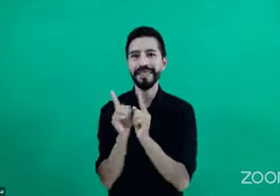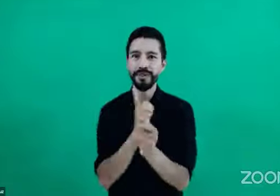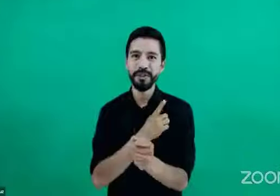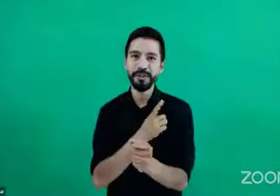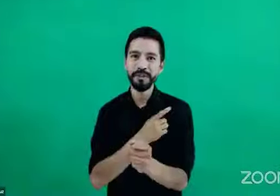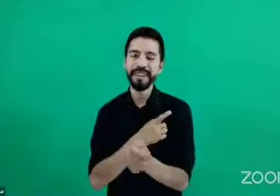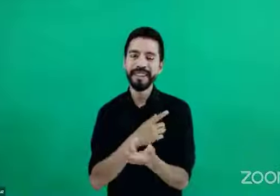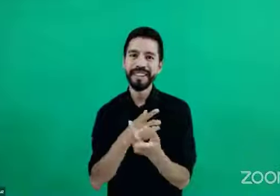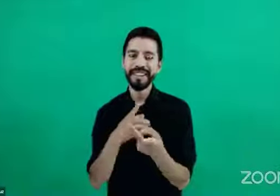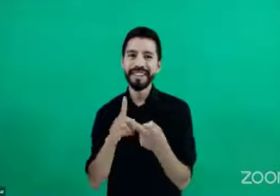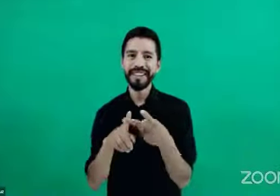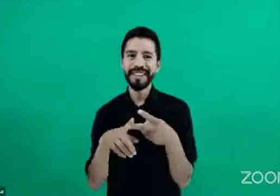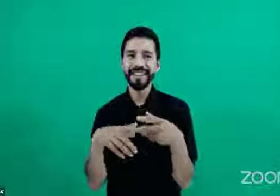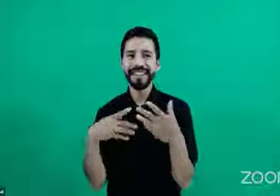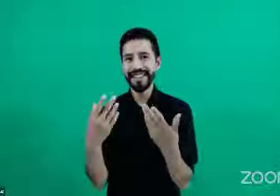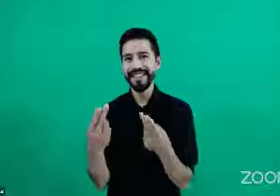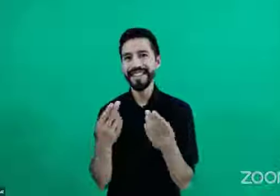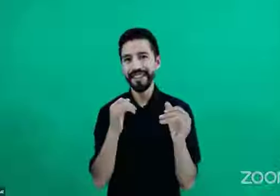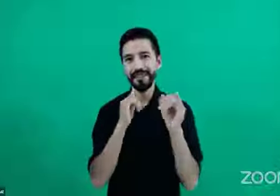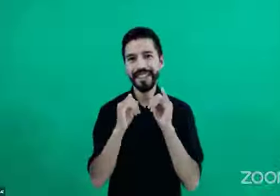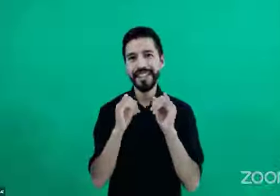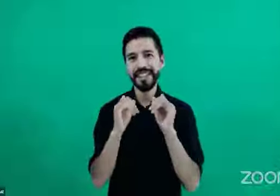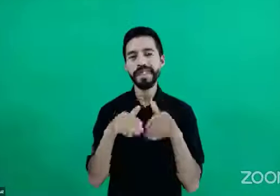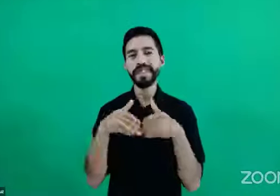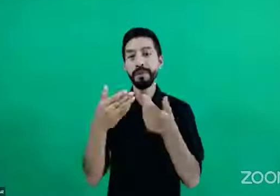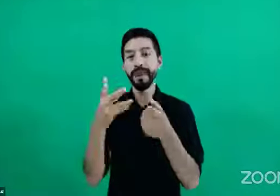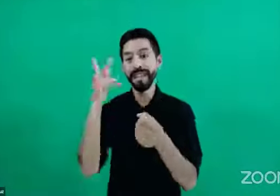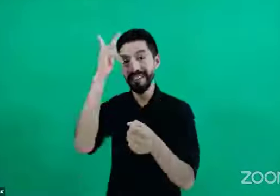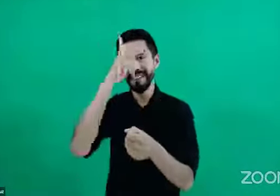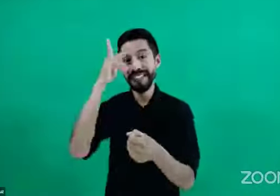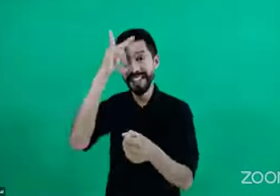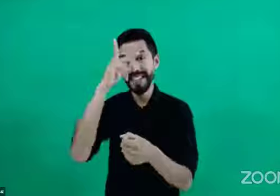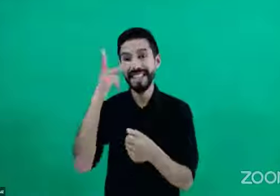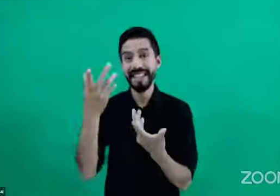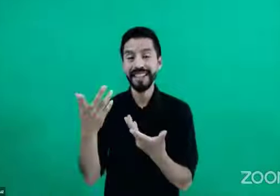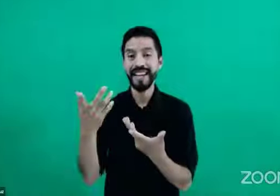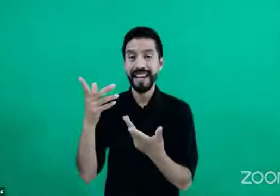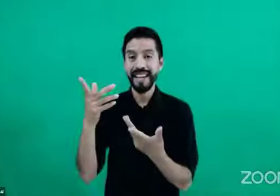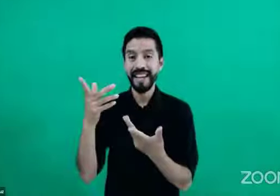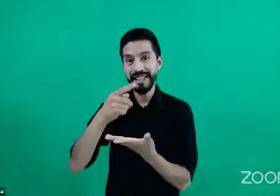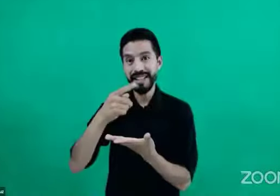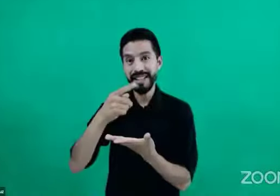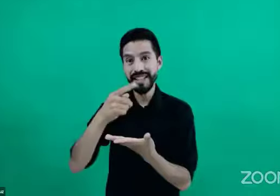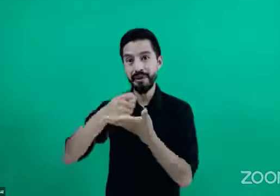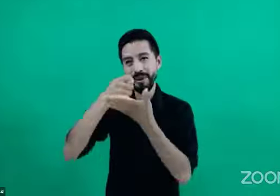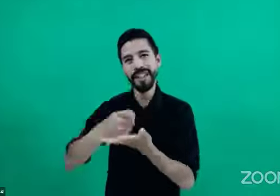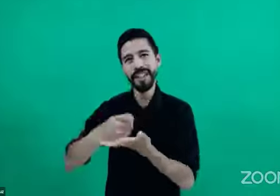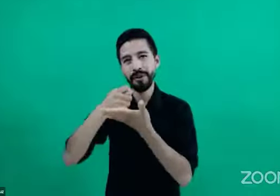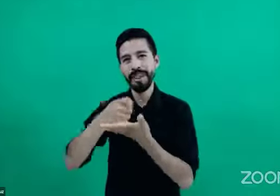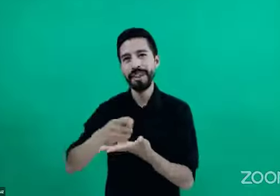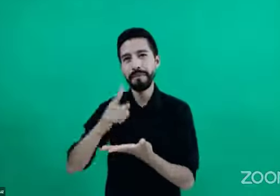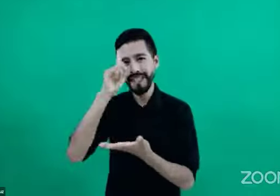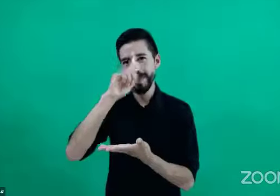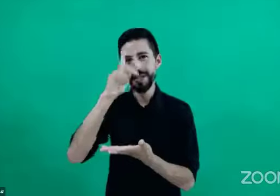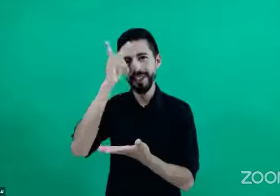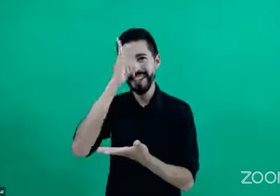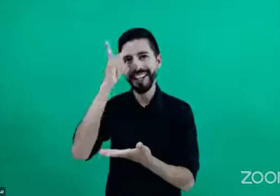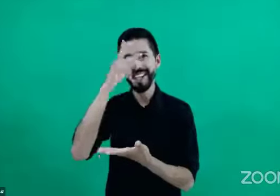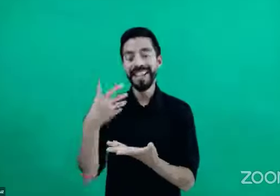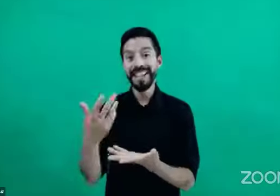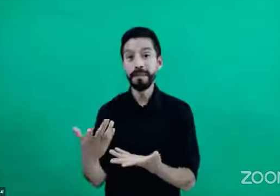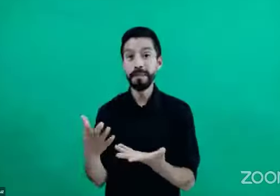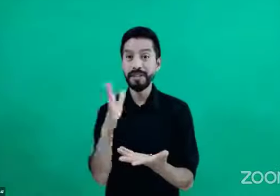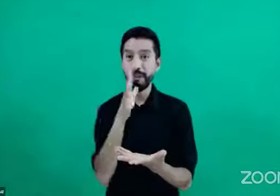no puedan ir solos, necesiten un intérprete o que necesiten asesoría psicológica o terapia